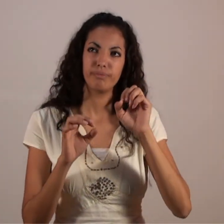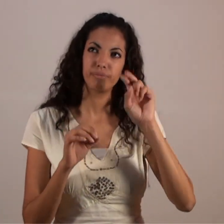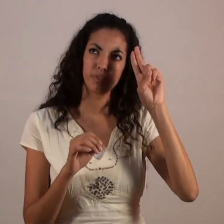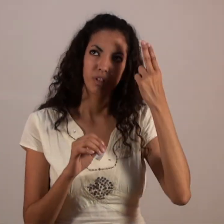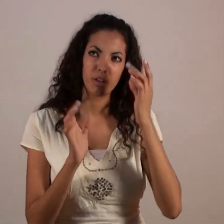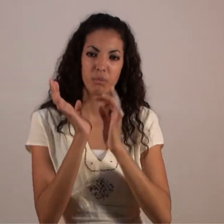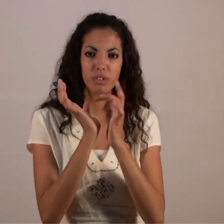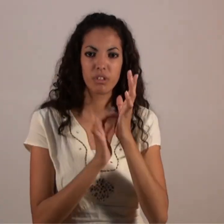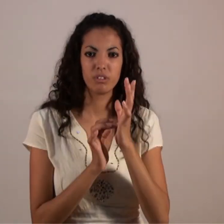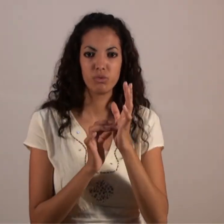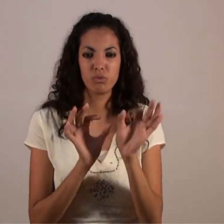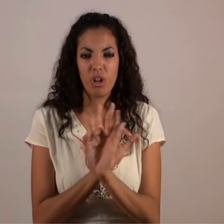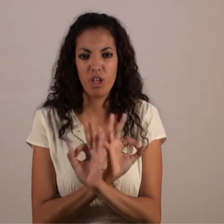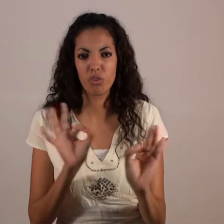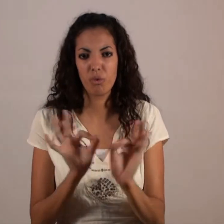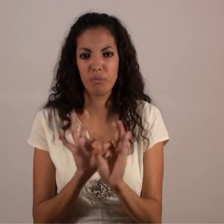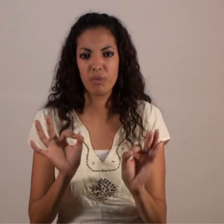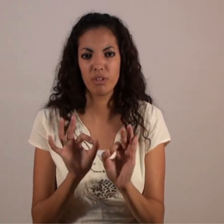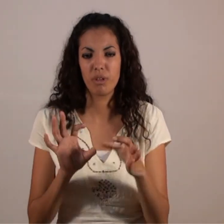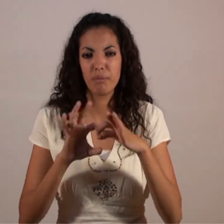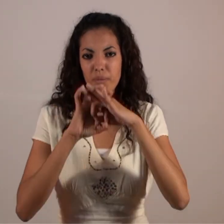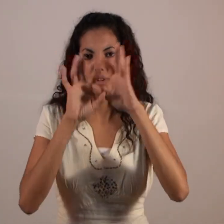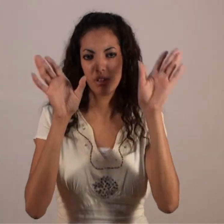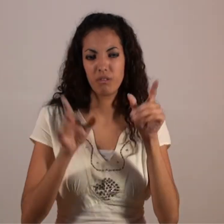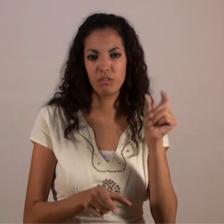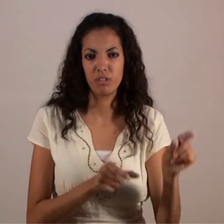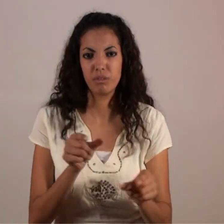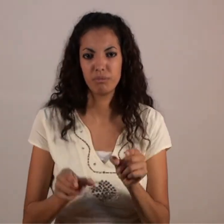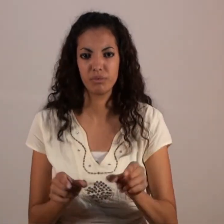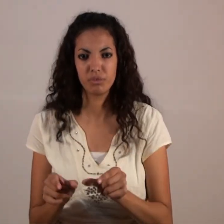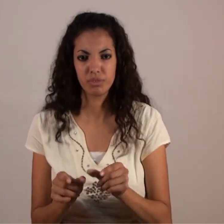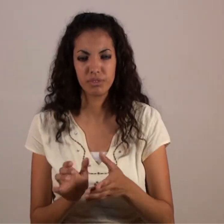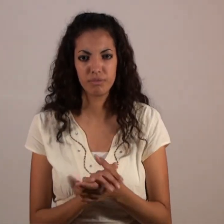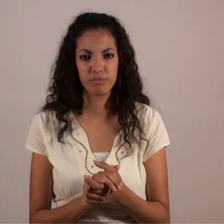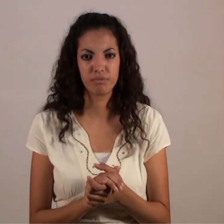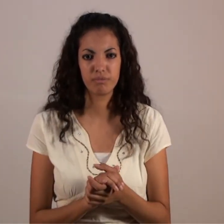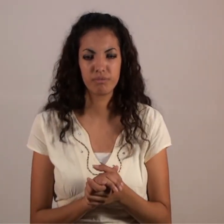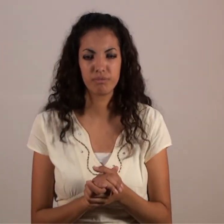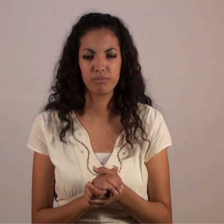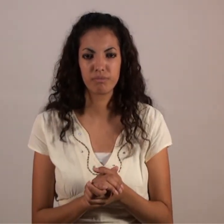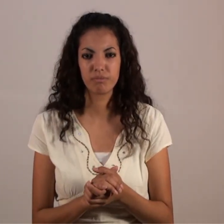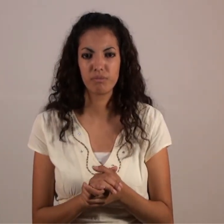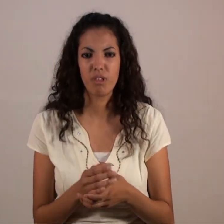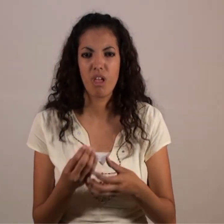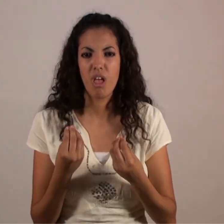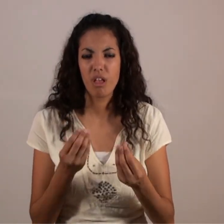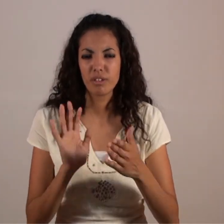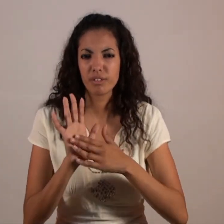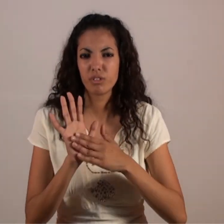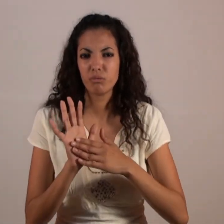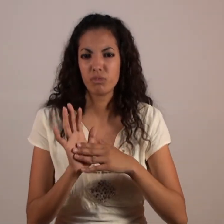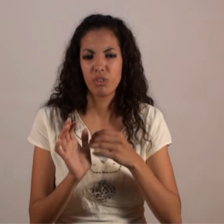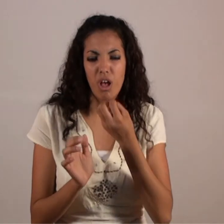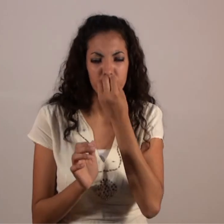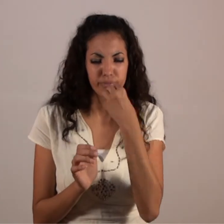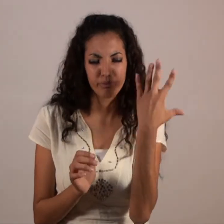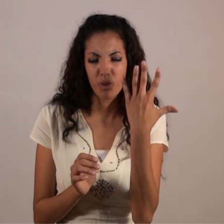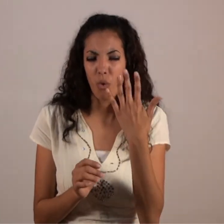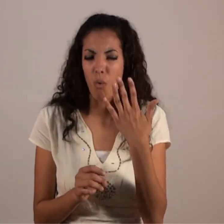se necesitaba para tratar con el pecado. ¿Qué debe decirnos eso acerca de cualquier rito religioso